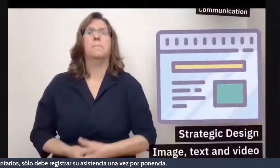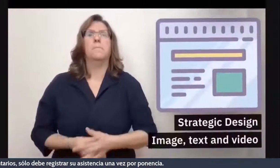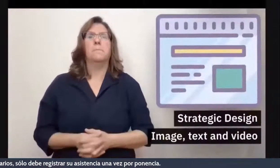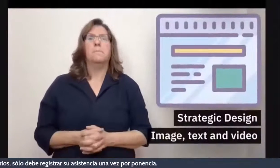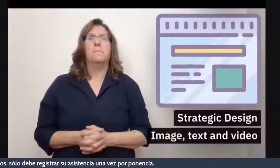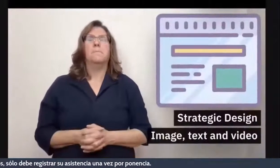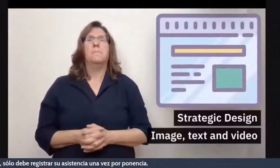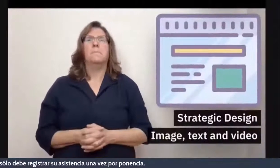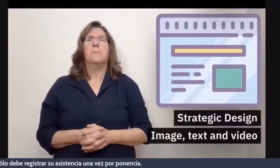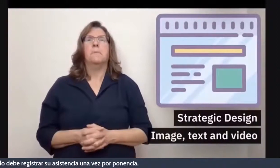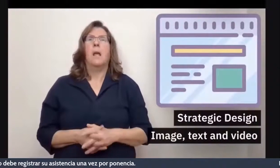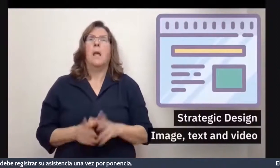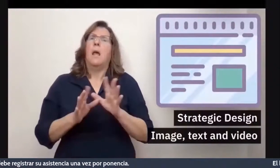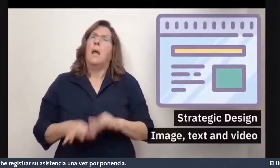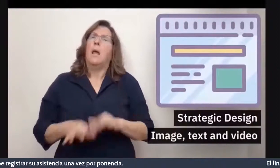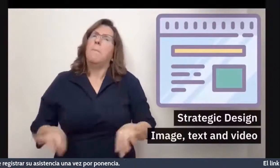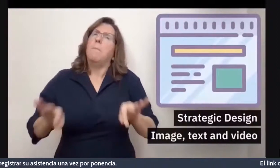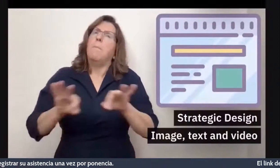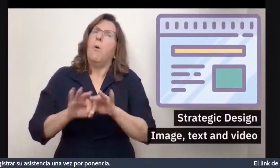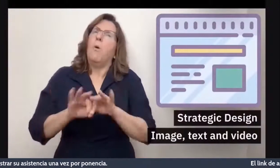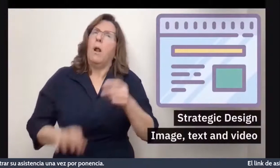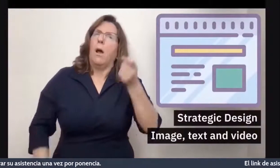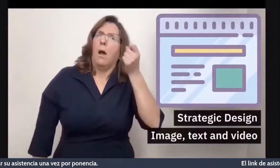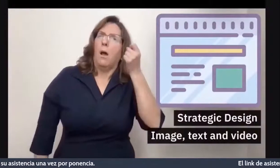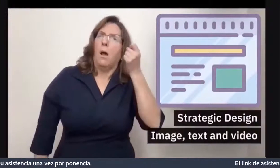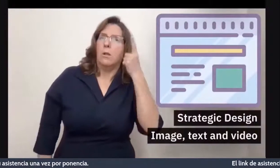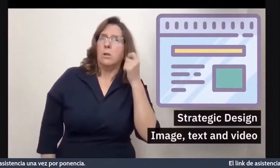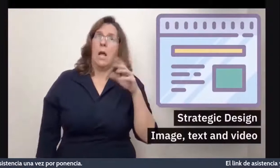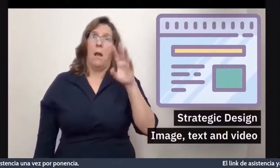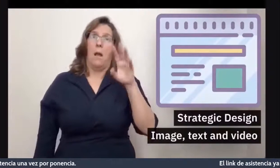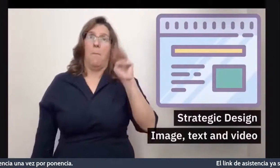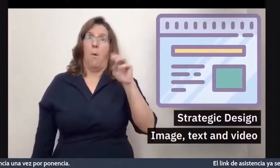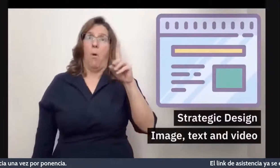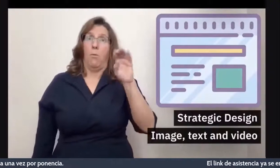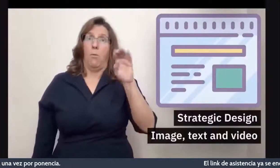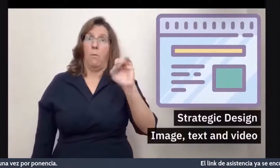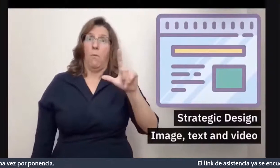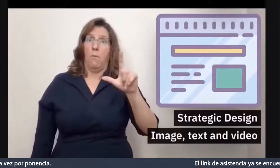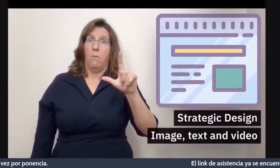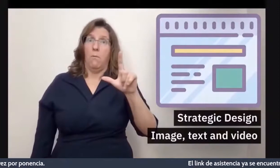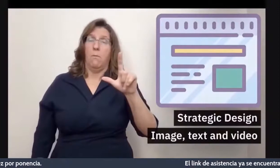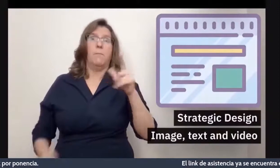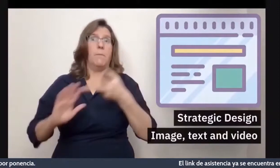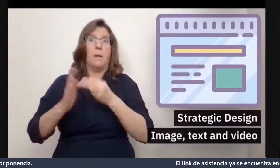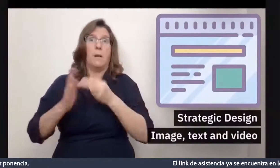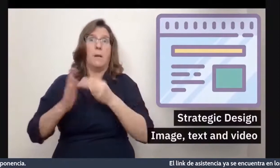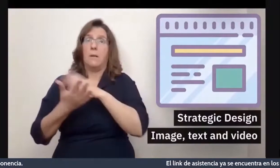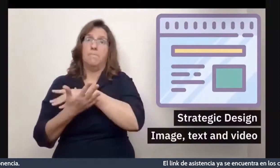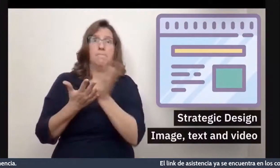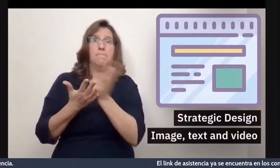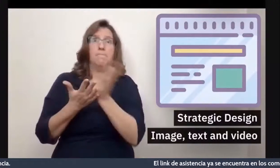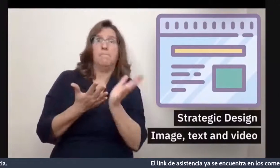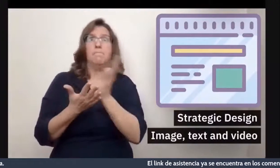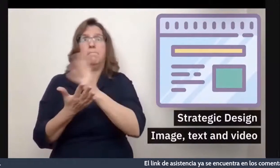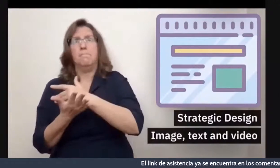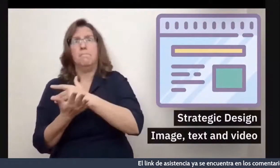Con tantas opciones para considerar en el aprendizaje multimodal, ¿qué debemos incluir en el diseño de un